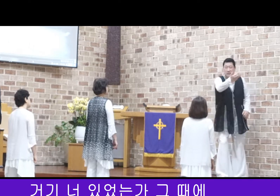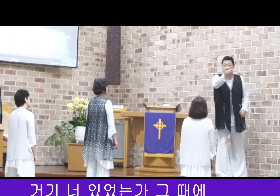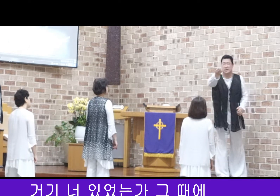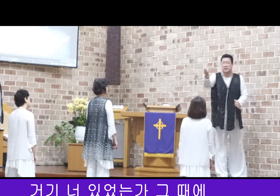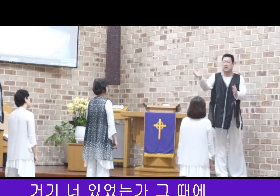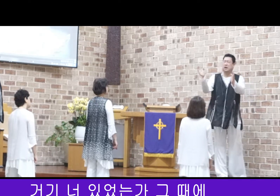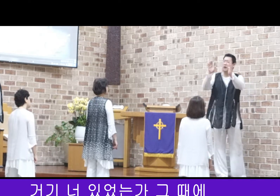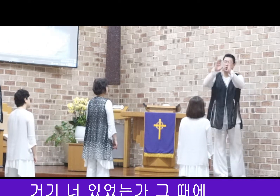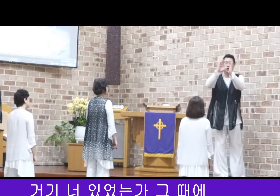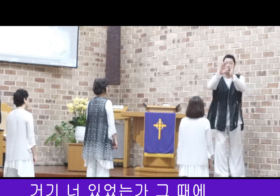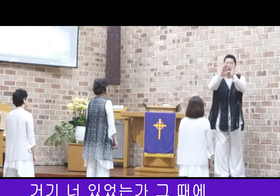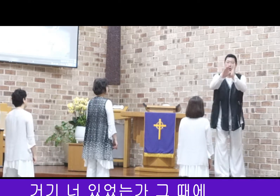그때에